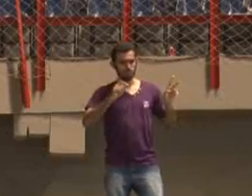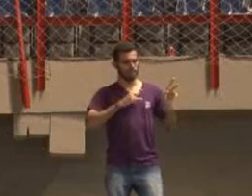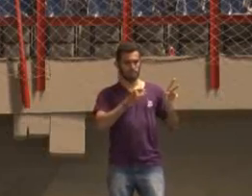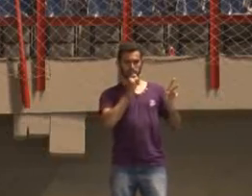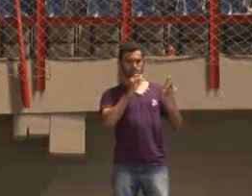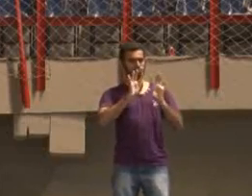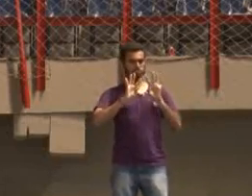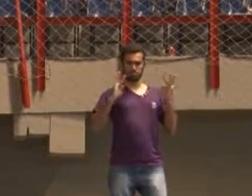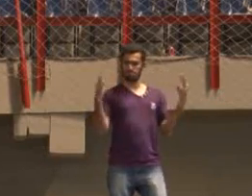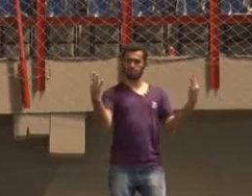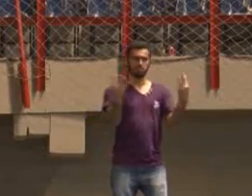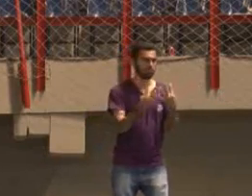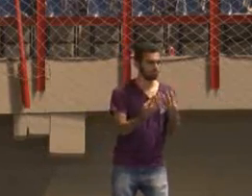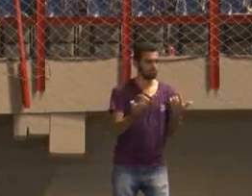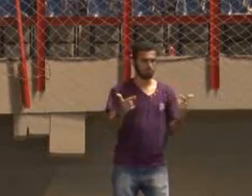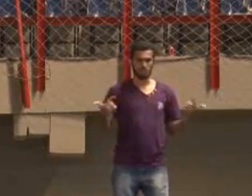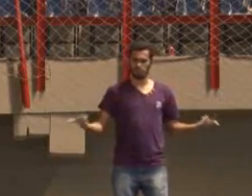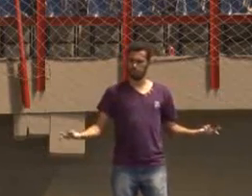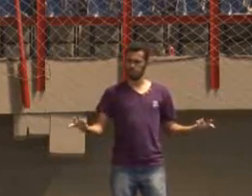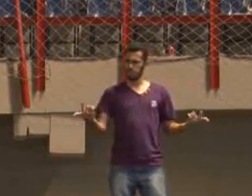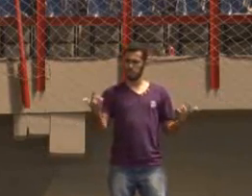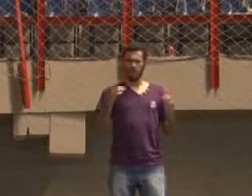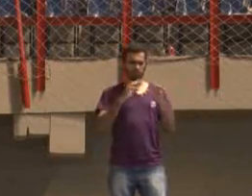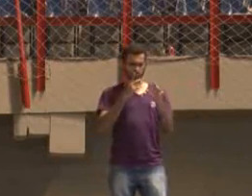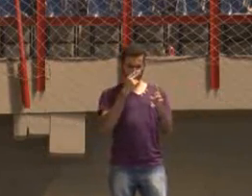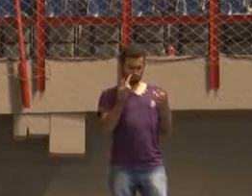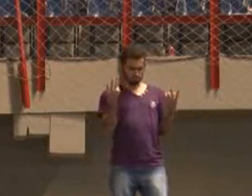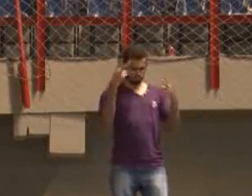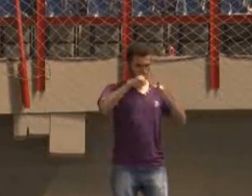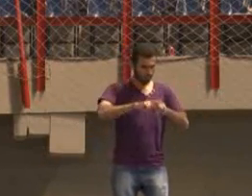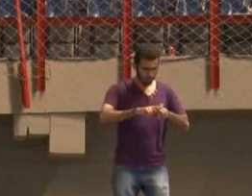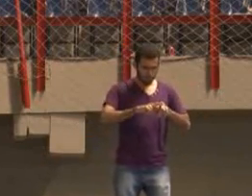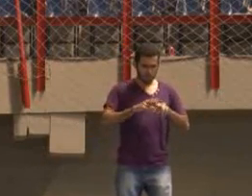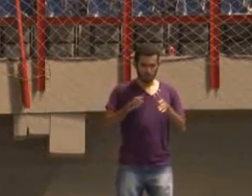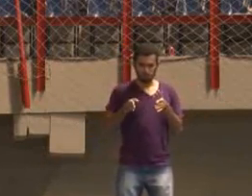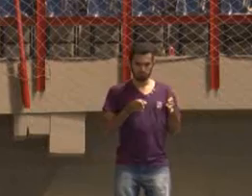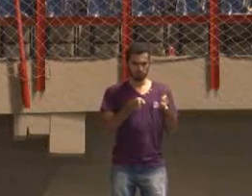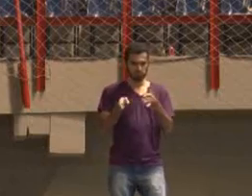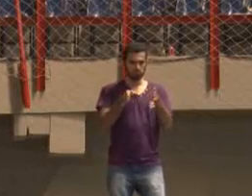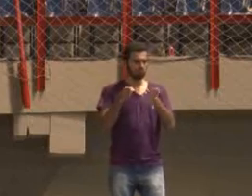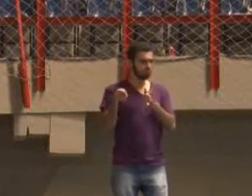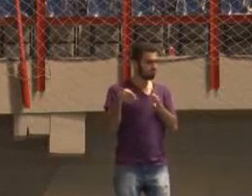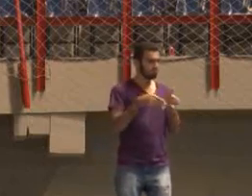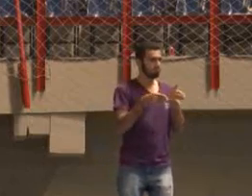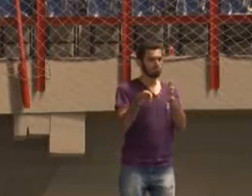tinha grades. Era uma prisão com os caminhos totalmente